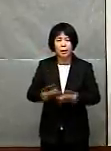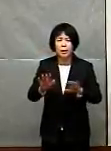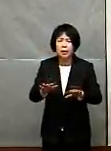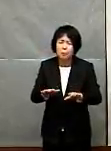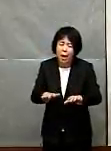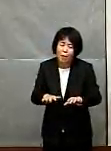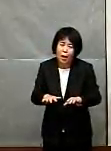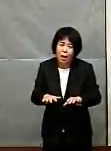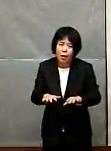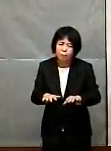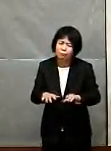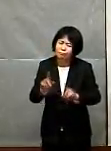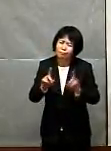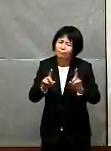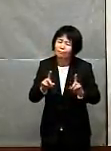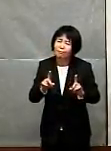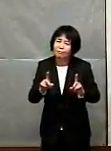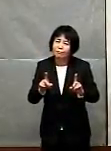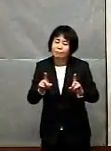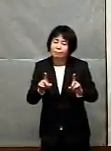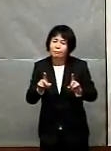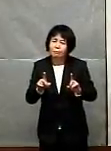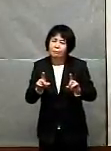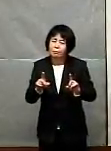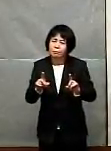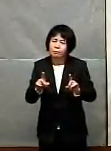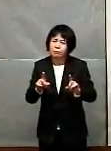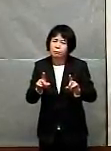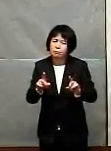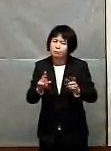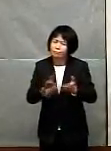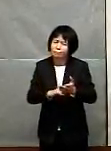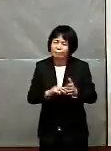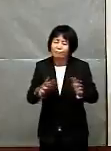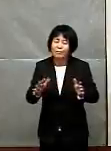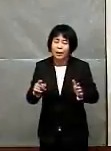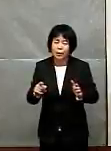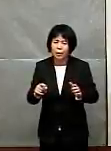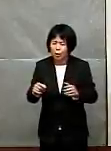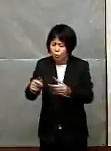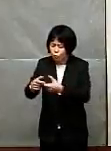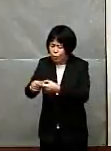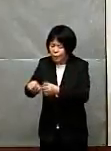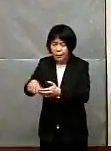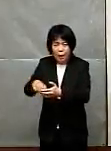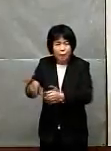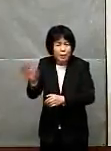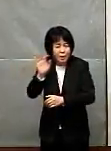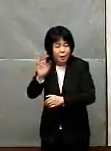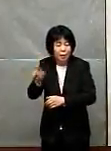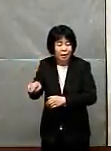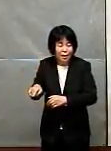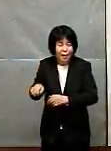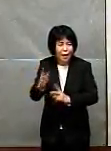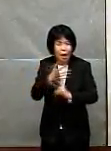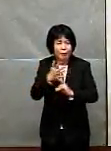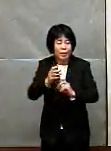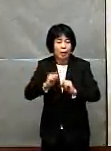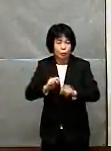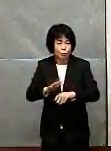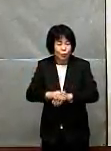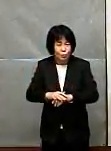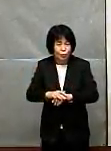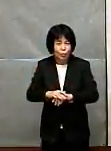時点でどっちかということではなく、その詳しくお聞きをして、判断してまいりたい、議会